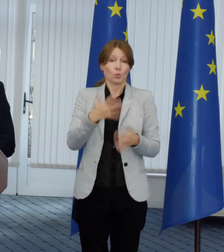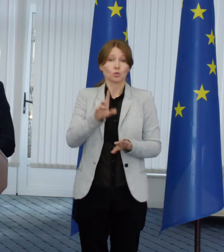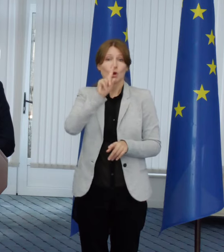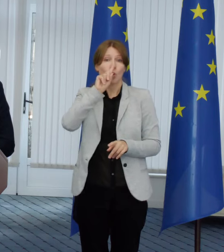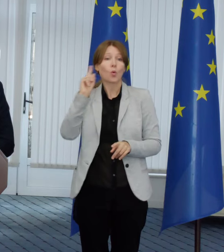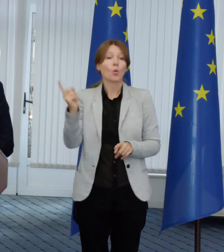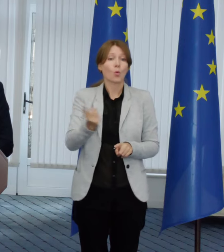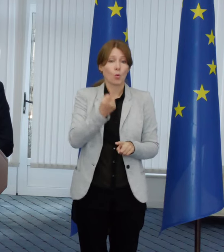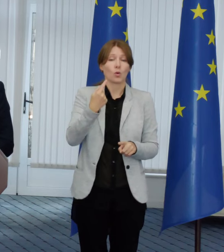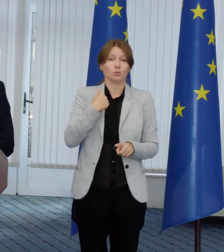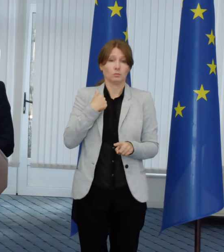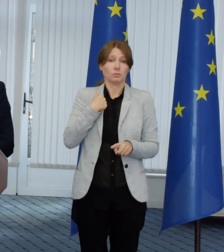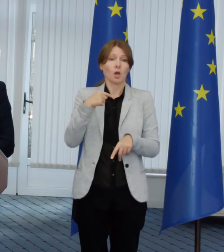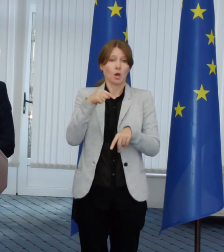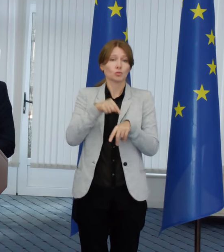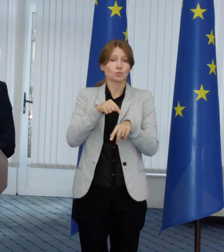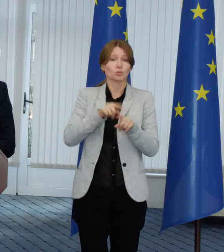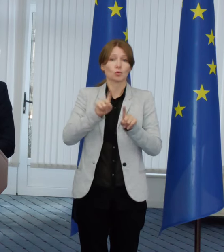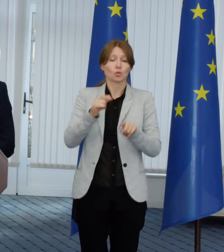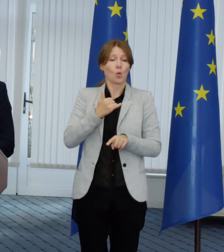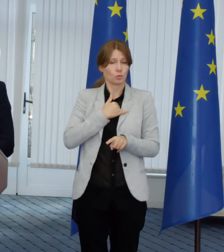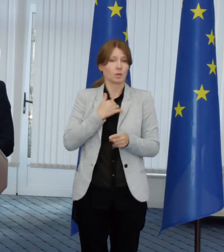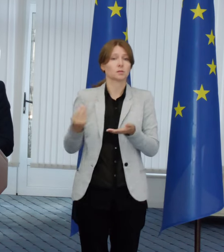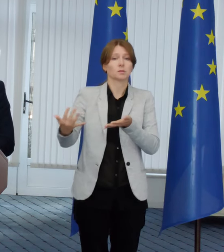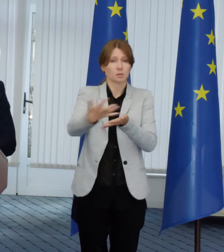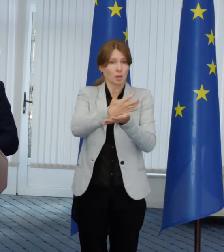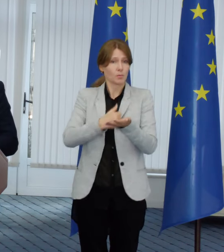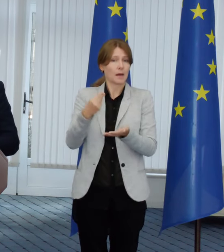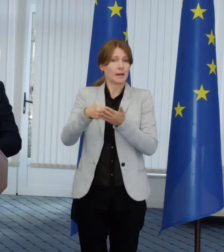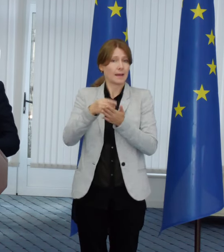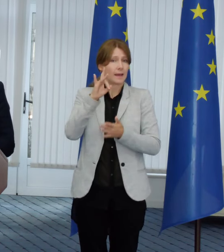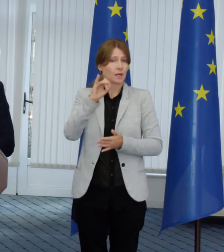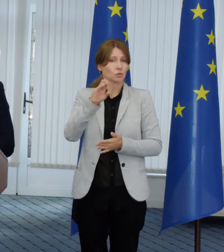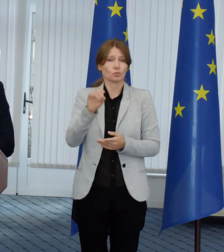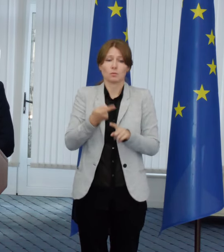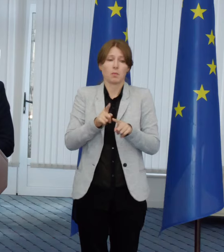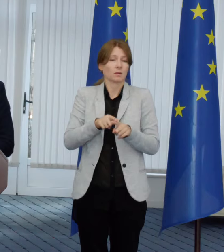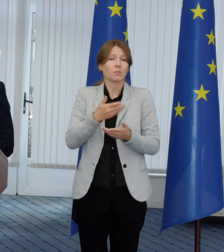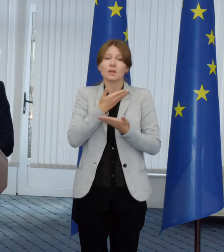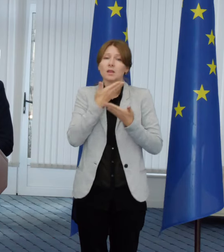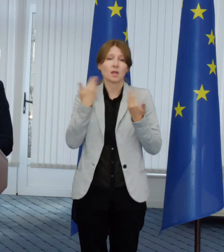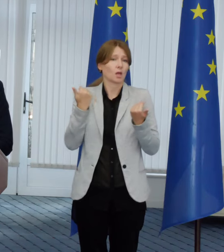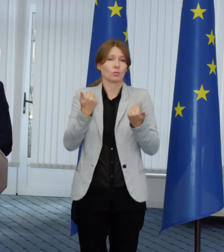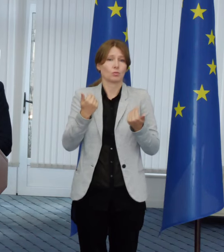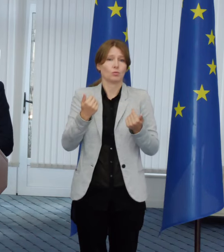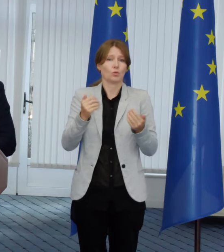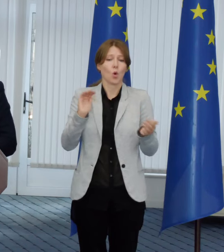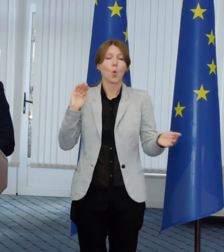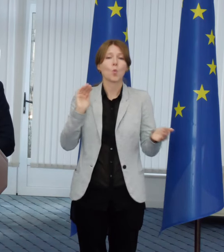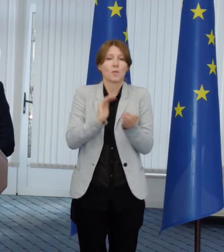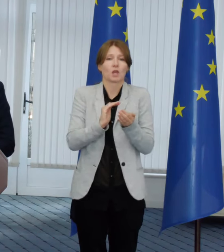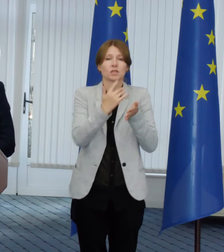cred, considerăm noi că am mobilizat resurse destul de semnificative, nu este suficient să reducem toate listele de așteptare,